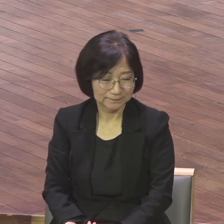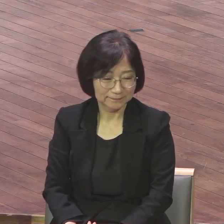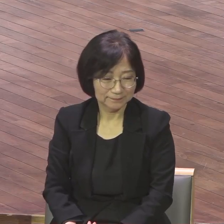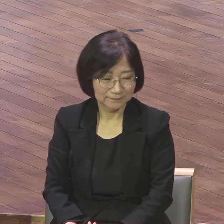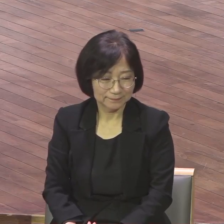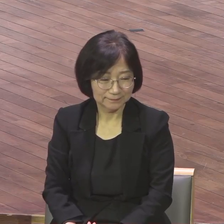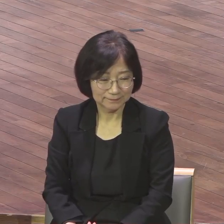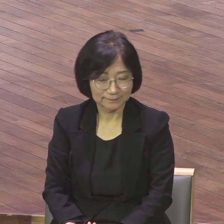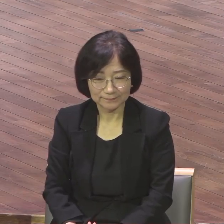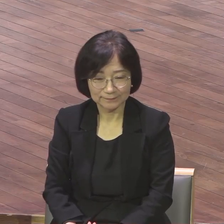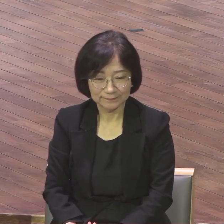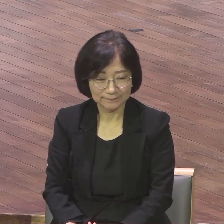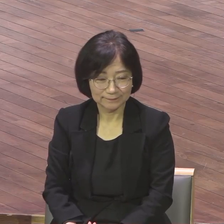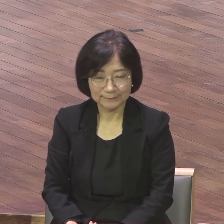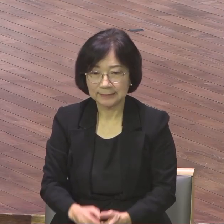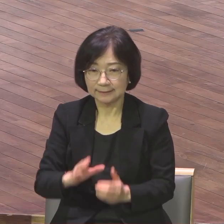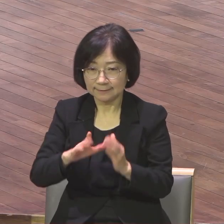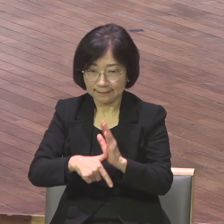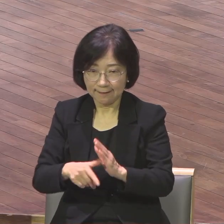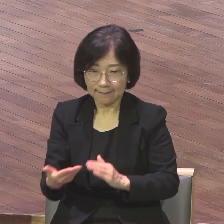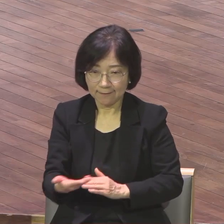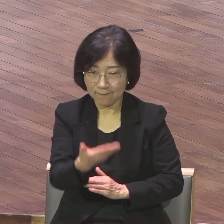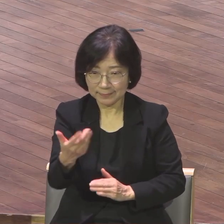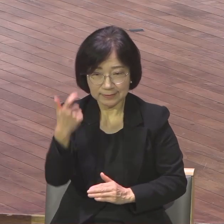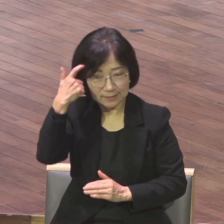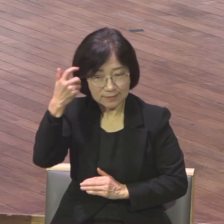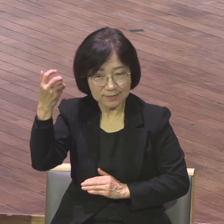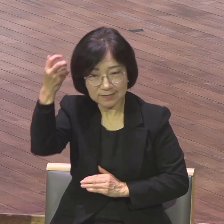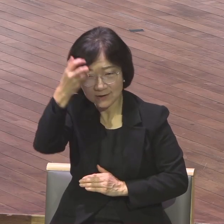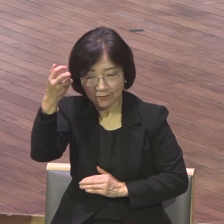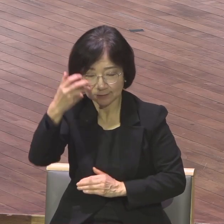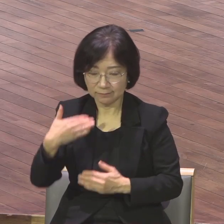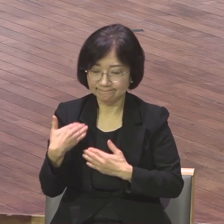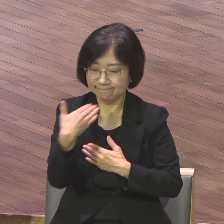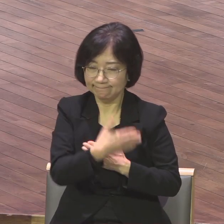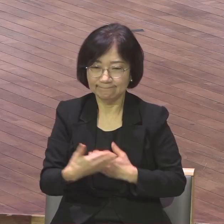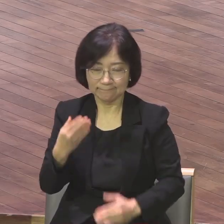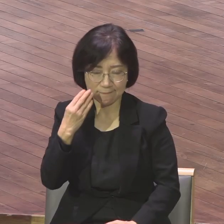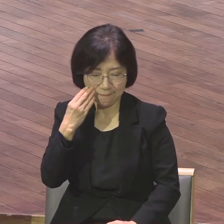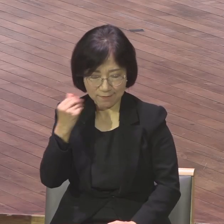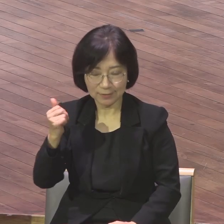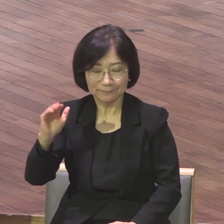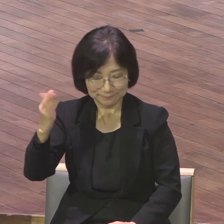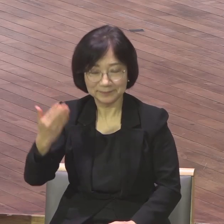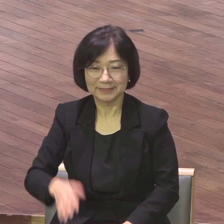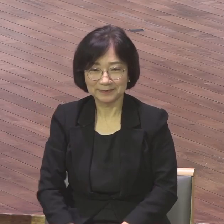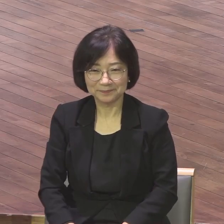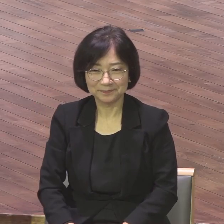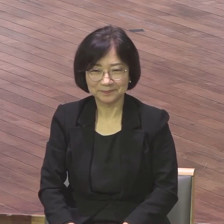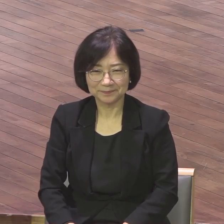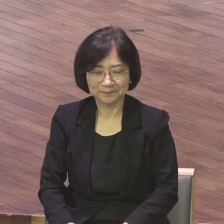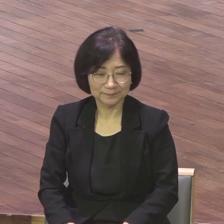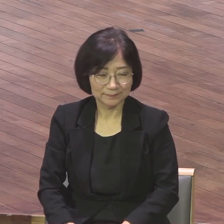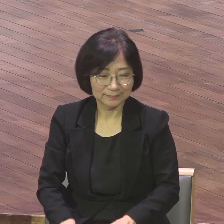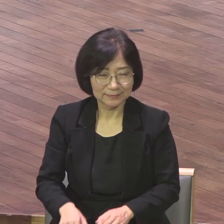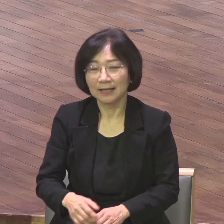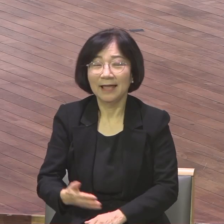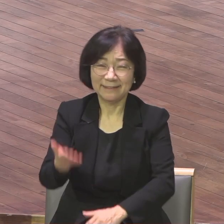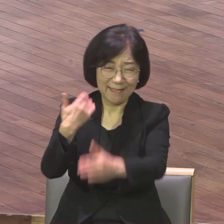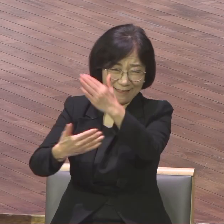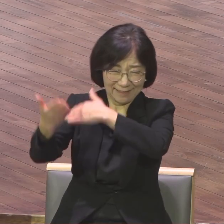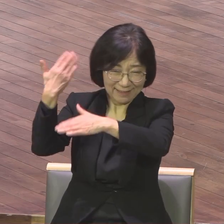그래야 여러분이요 영적으로 육적으로 윤택해집니다. 여러분 태평양에서 받은 고기를 그 당시 옛날에 그 나와 있잖아요.